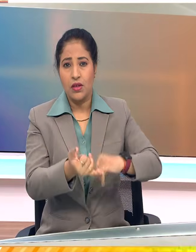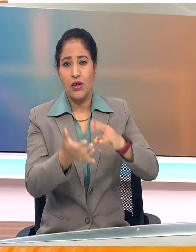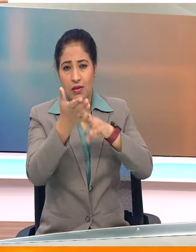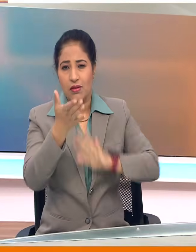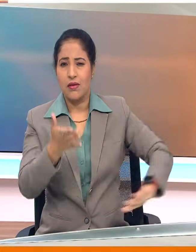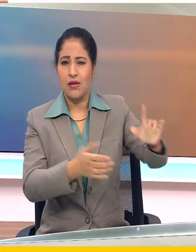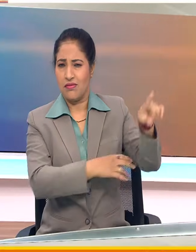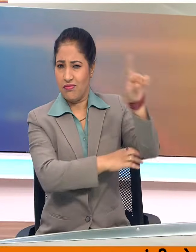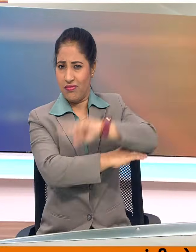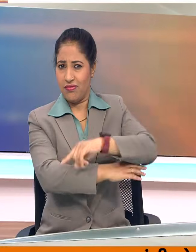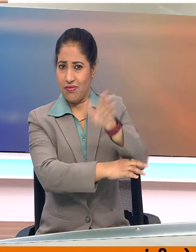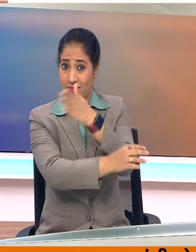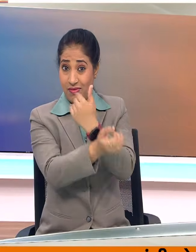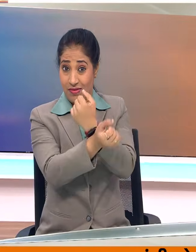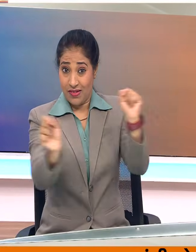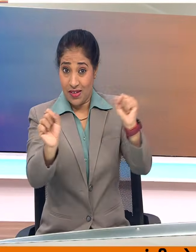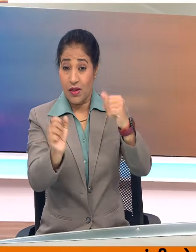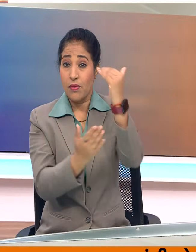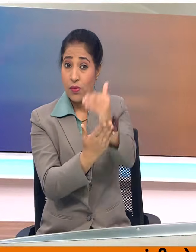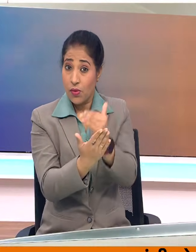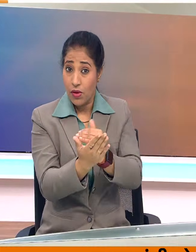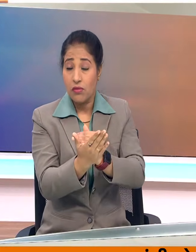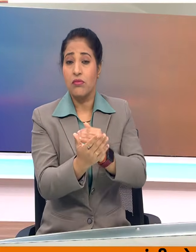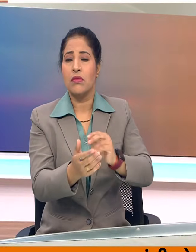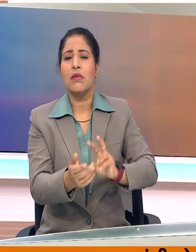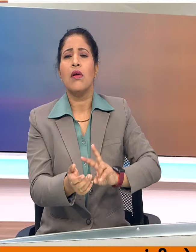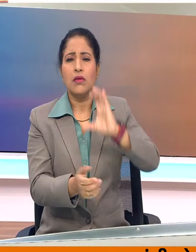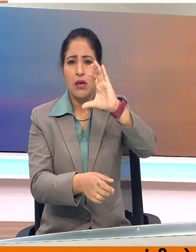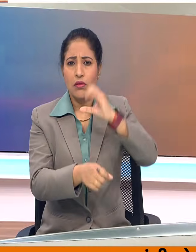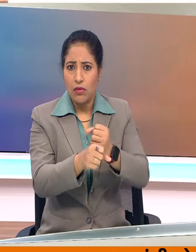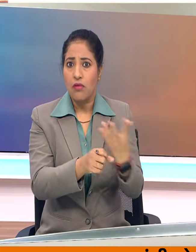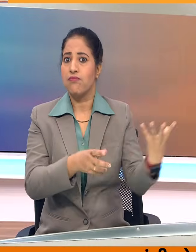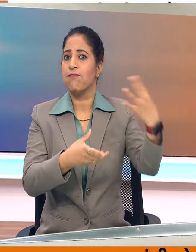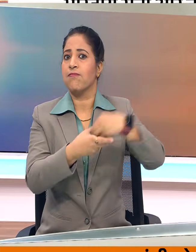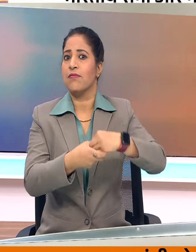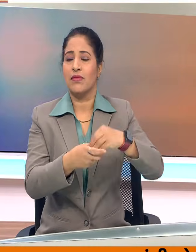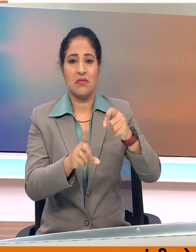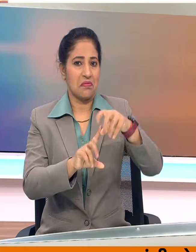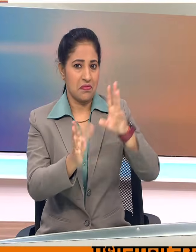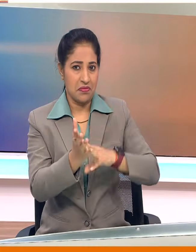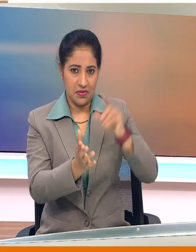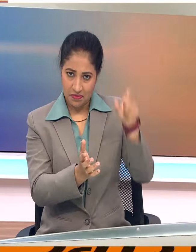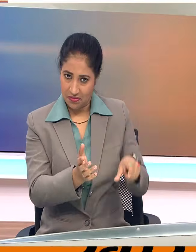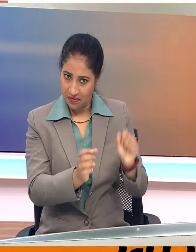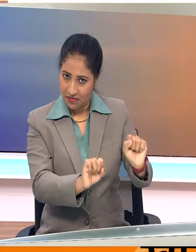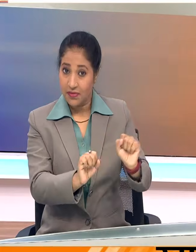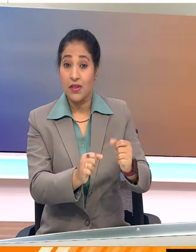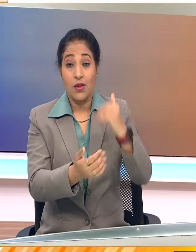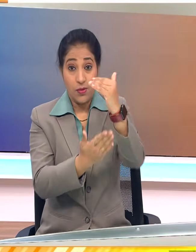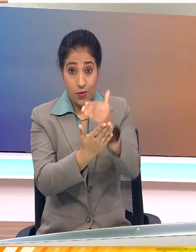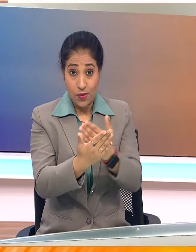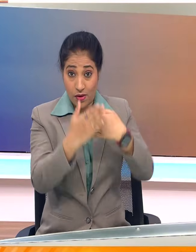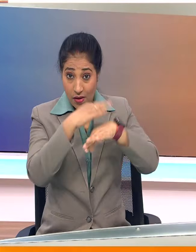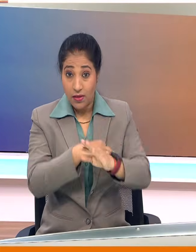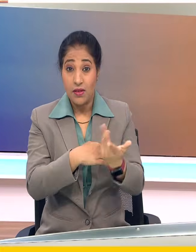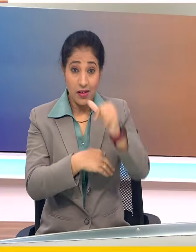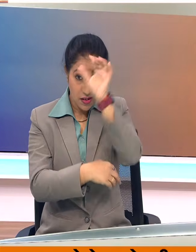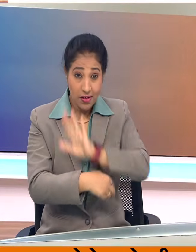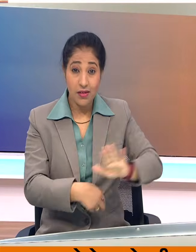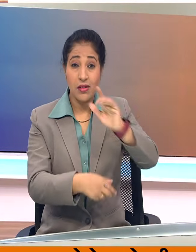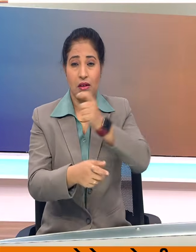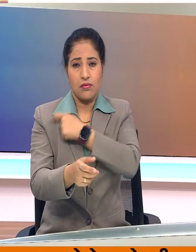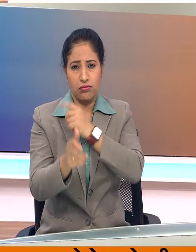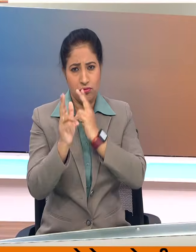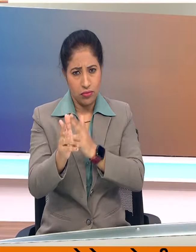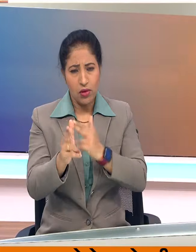राष्ट्रीय दिवस के स्वर्ण जयंती समारोह में विशिष्ट अतिथि के रूप में शामिल हुए। इस समारोह में भारत की